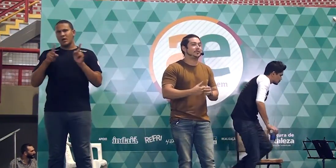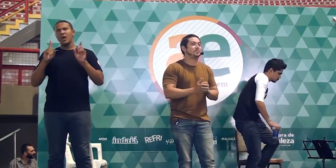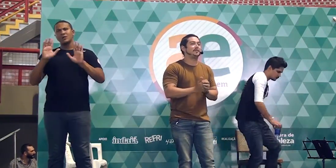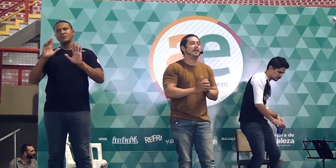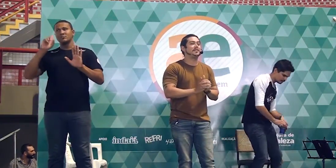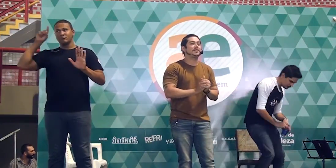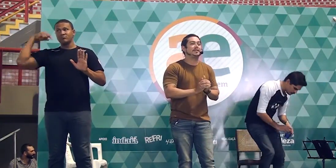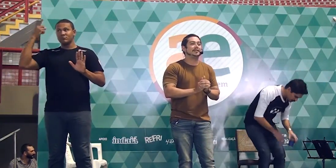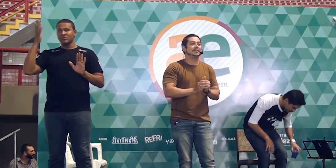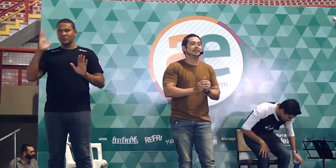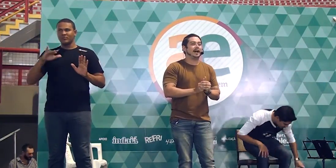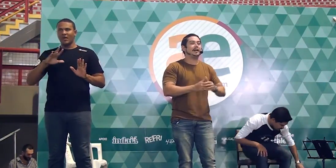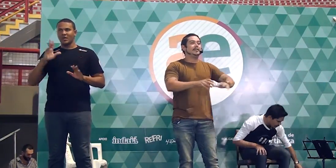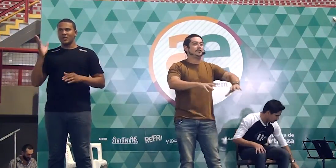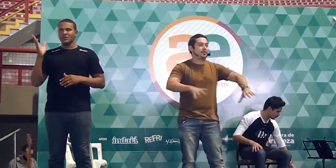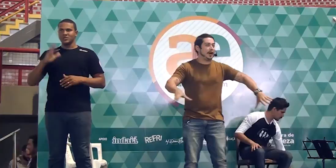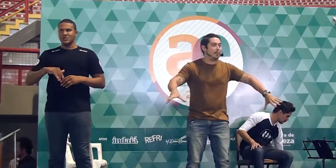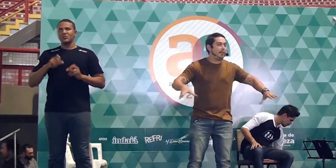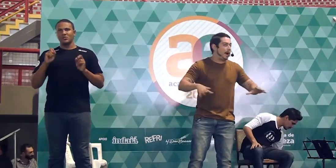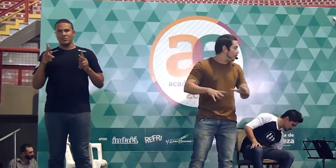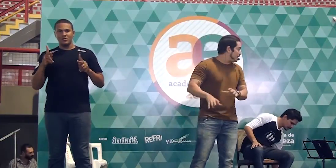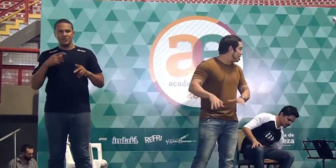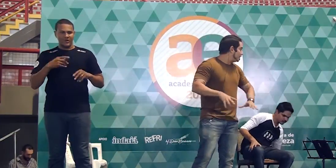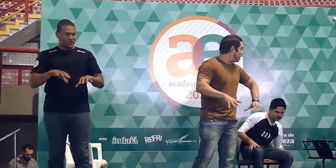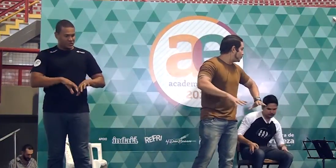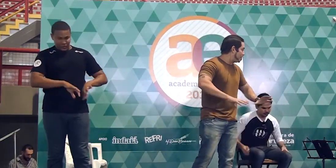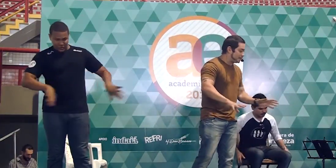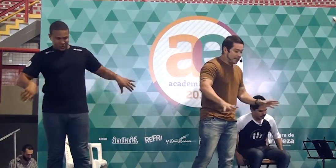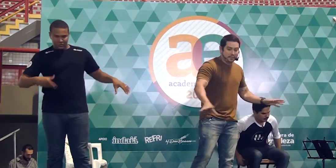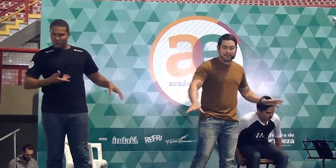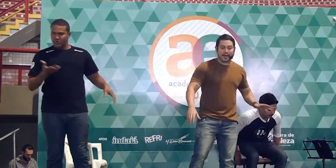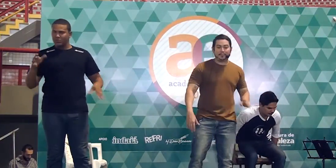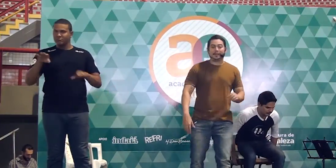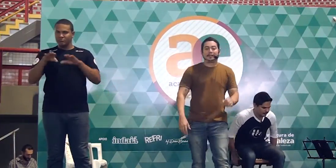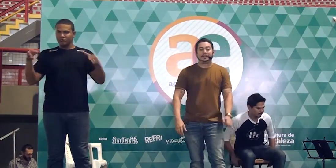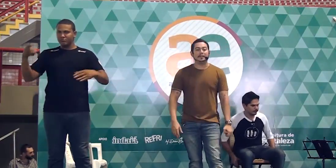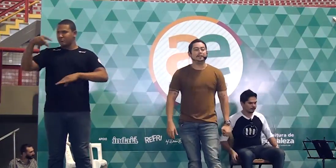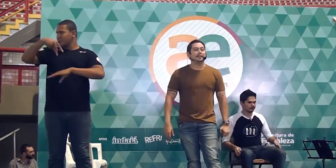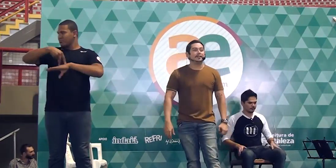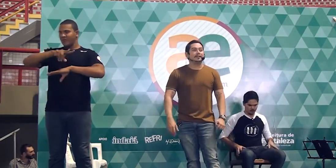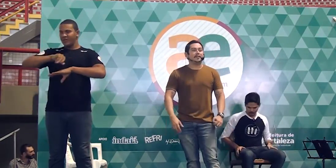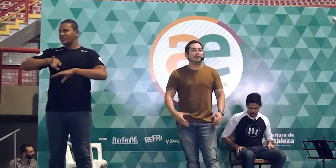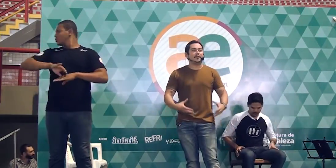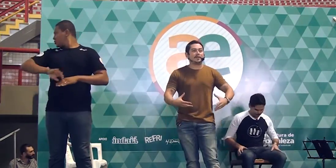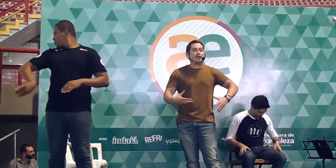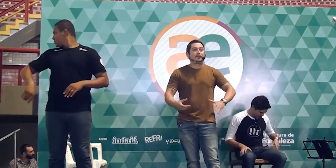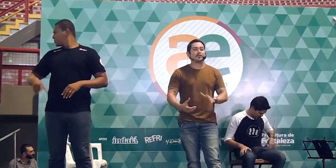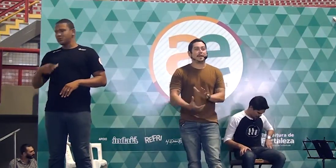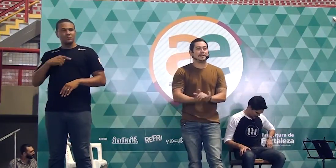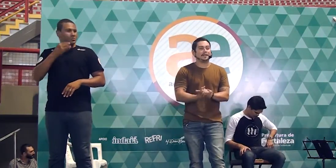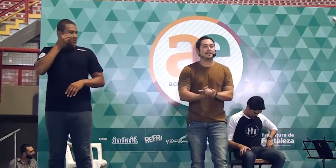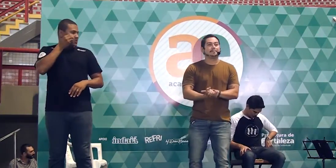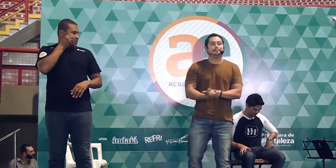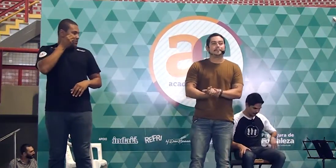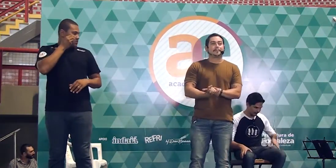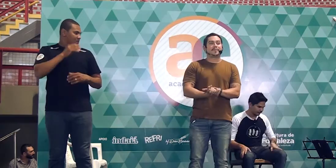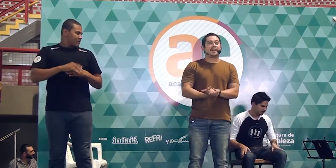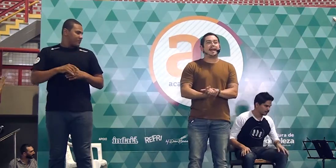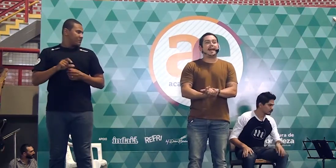trazer da próxima vez, tá? Tirar o palco aqui, dar um jeito, a gente botar a banda aqui e fazer uma coisa